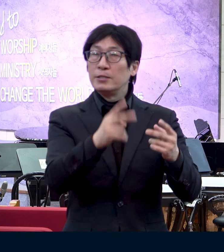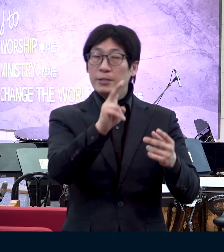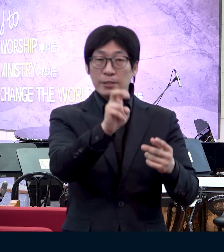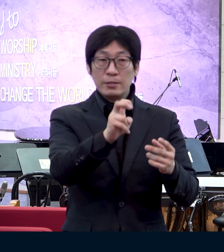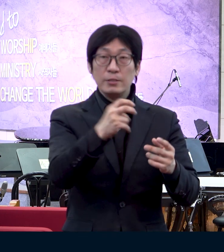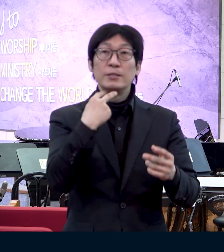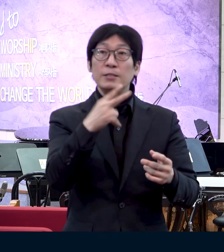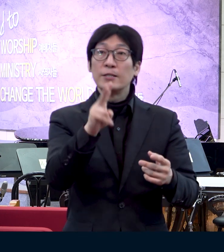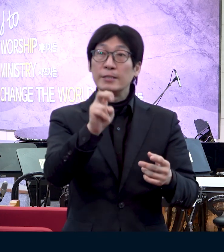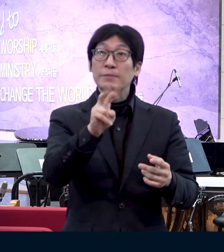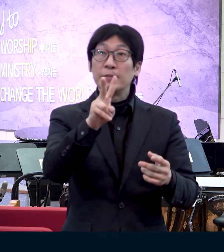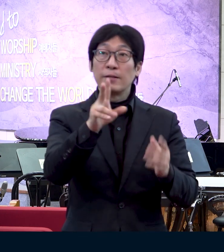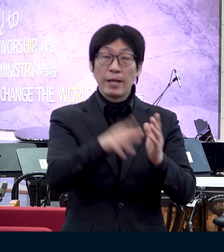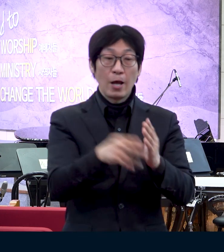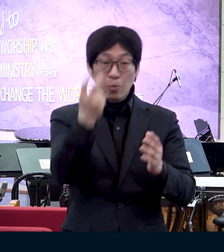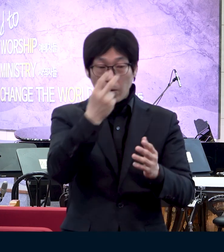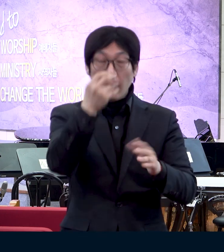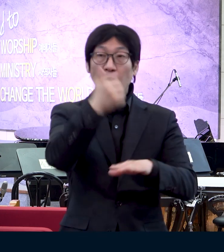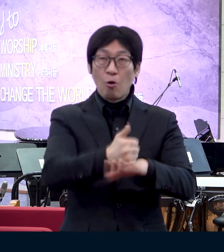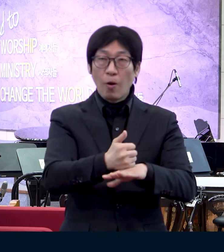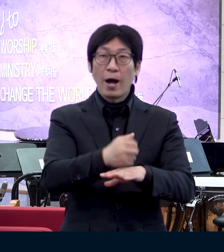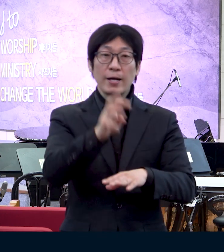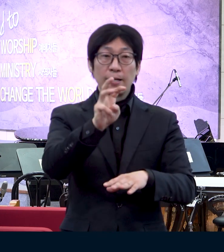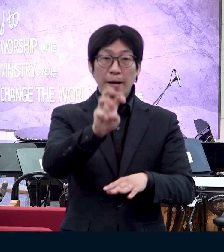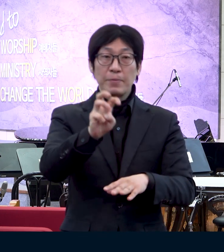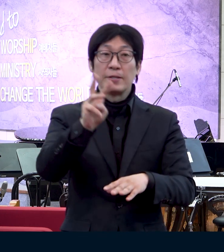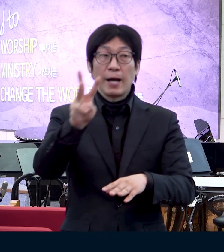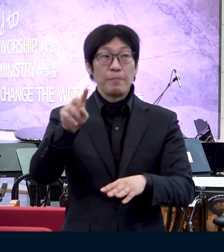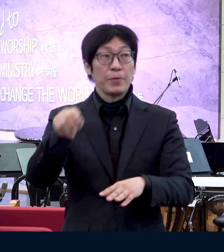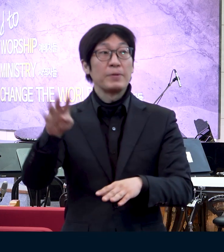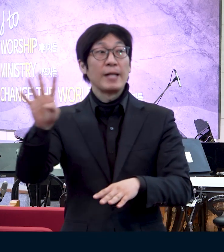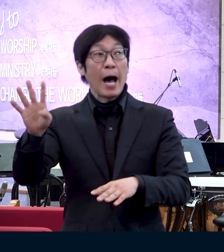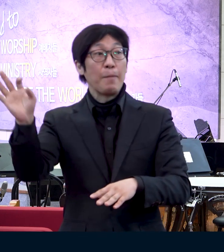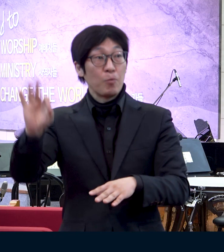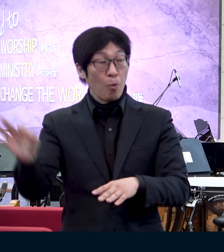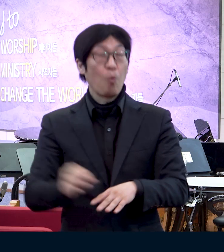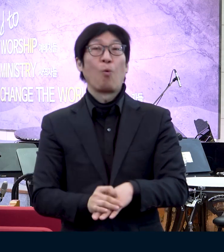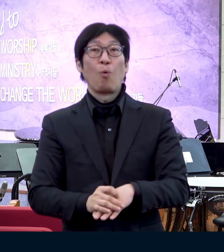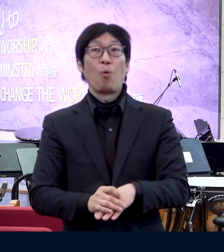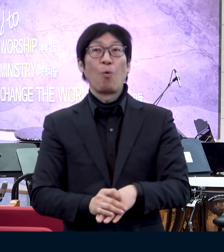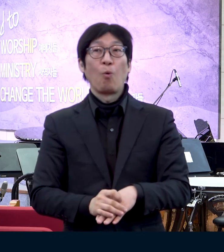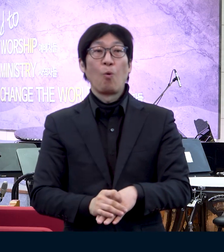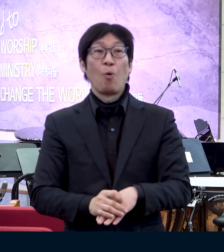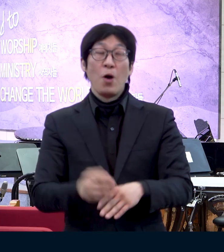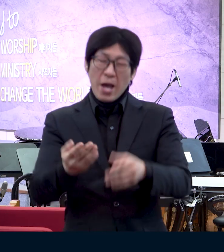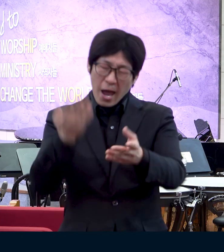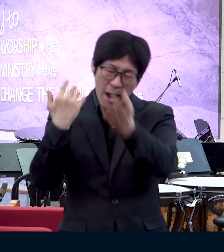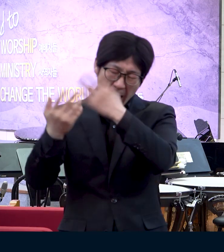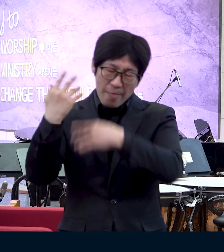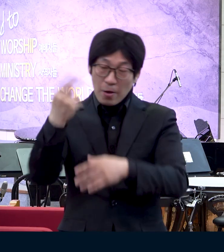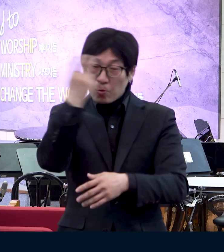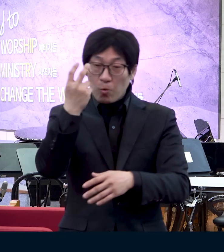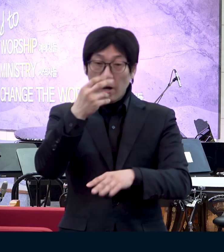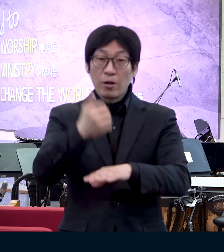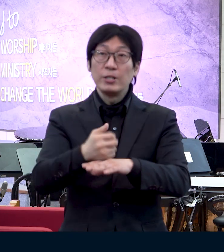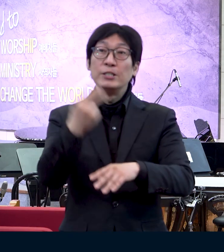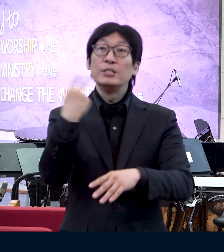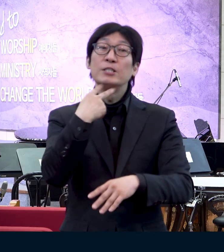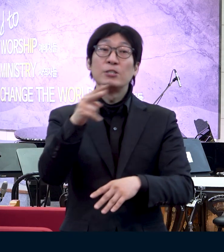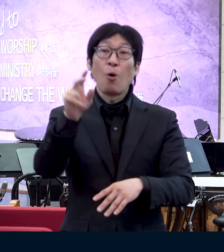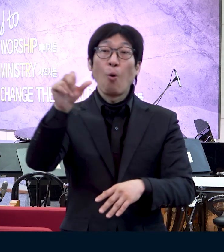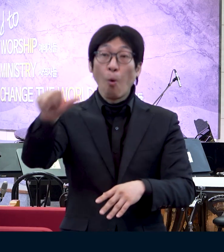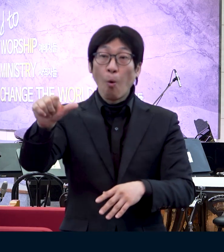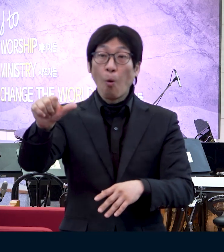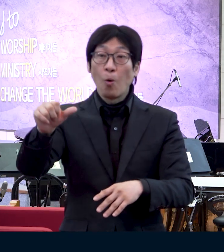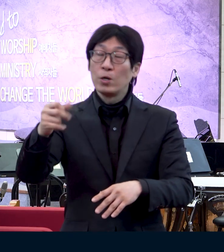전체의 33.4%입니다. 자, 그런데 2005년도에는요, 그게 20%였어요.